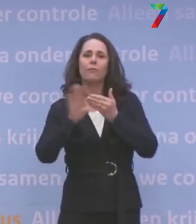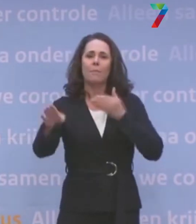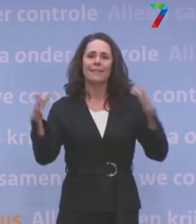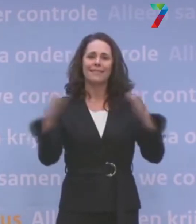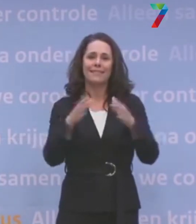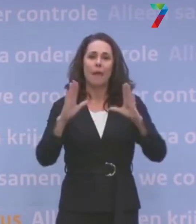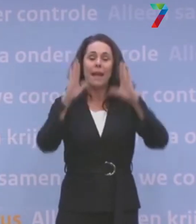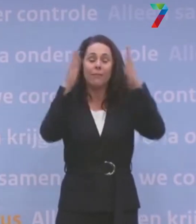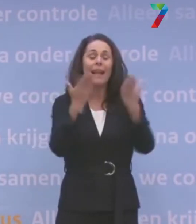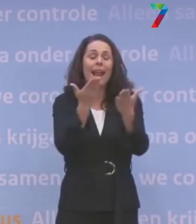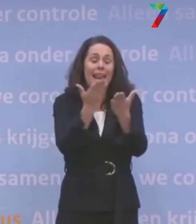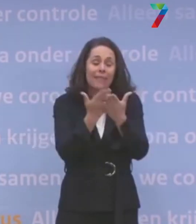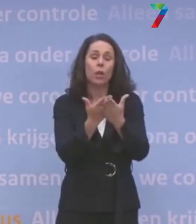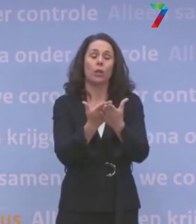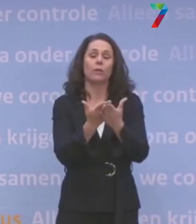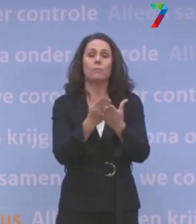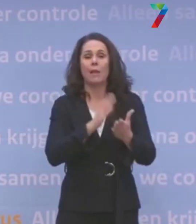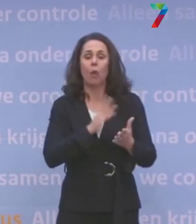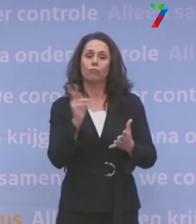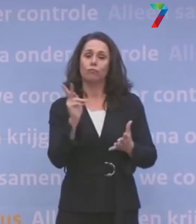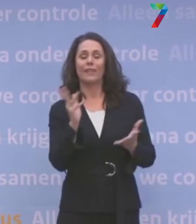samenleving, letterlijk en figuurlijk.